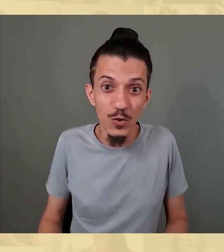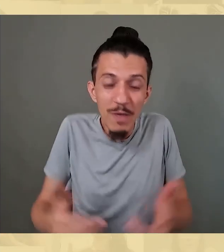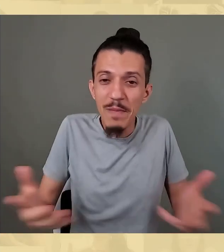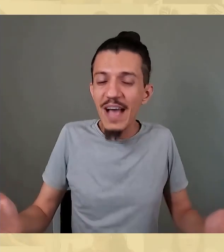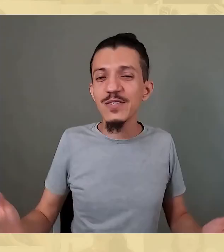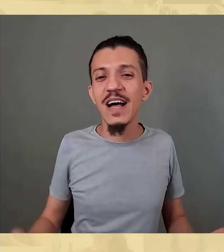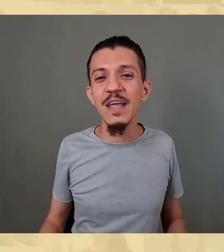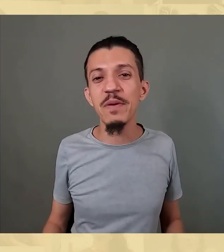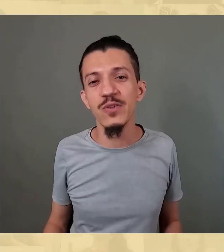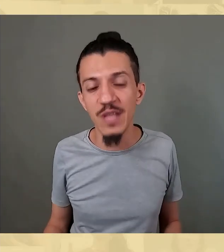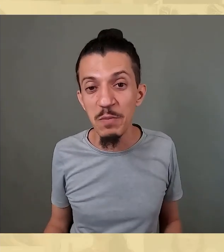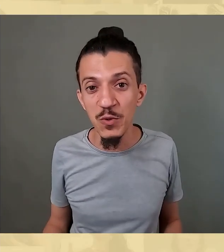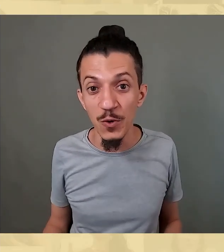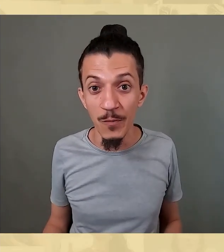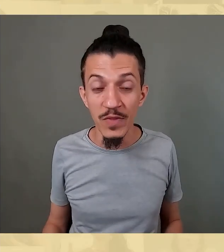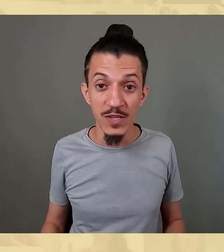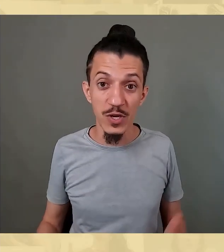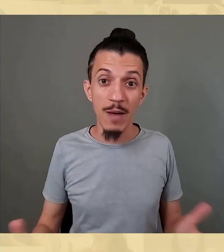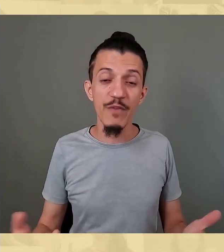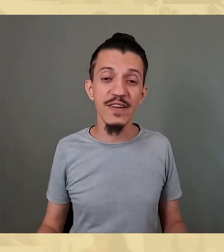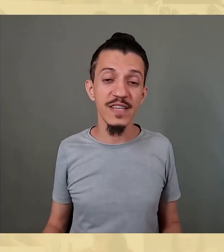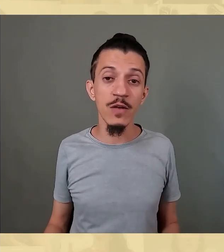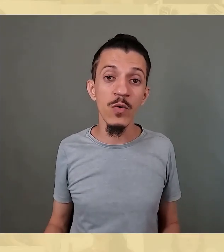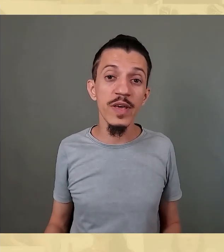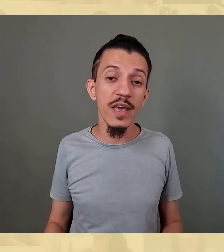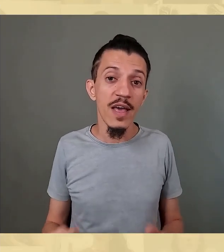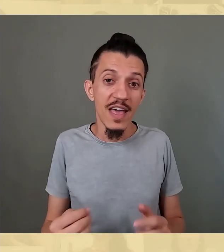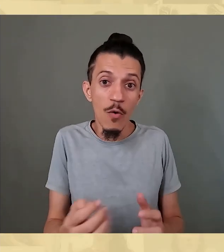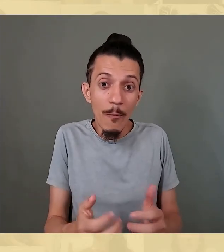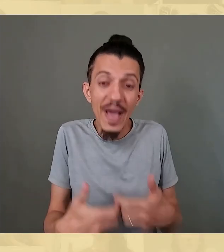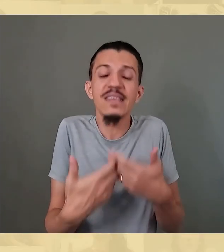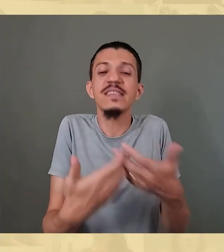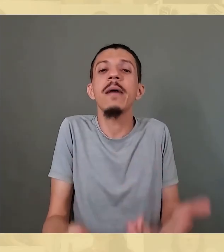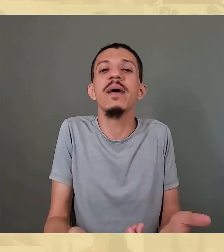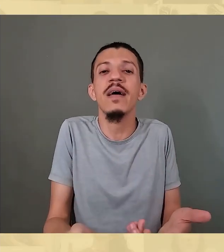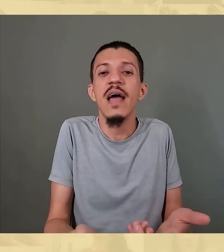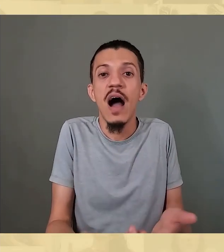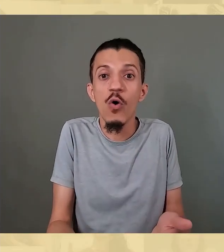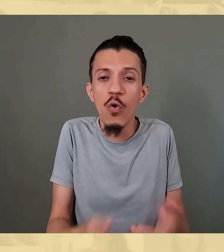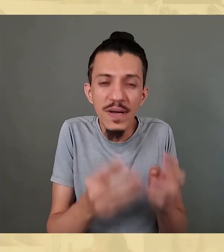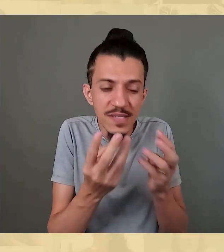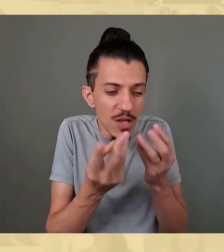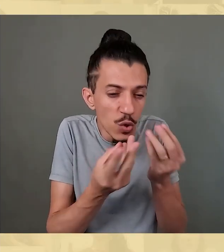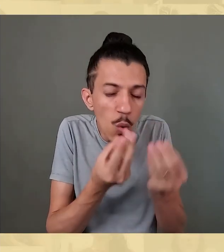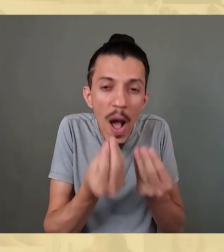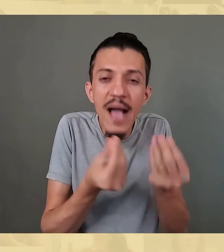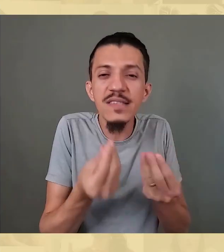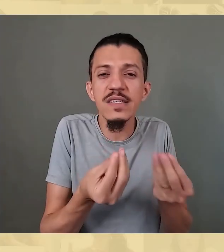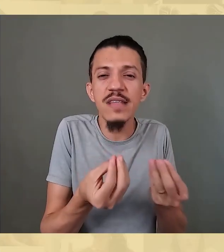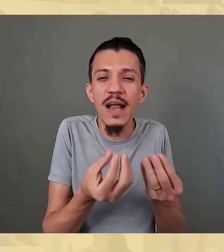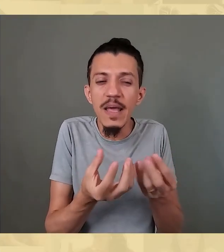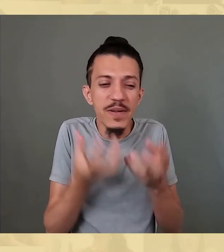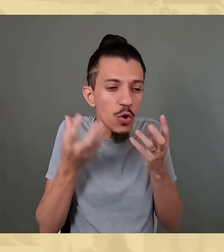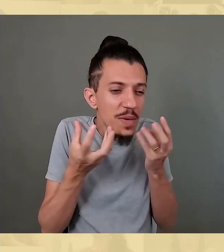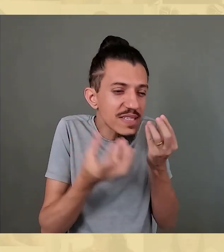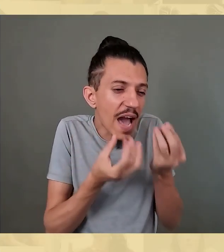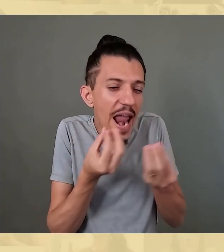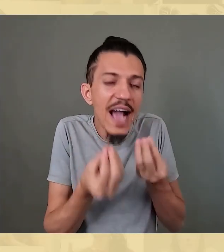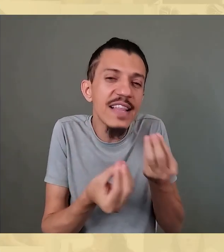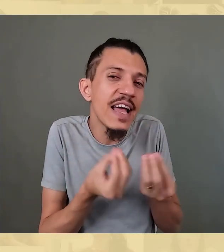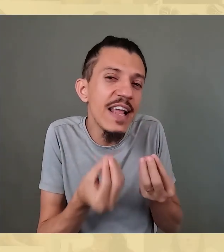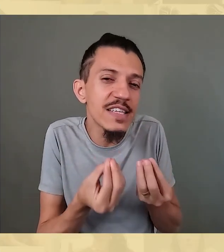eu estou imerso na Libras o tempo todo. Isso acabou fazendo com que eu perceba algumas nuances da Libras,